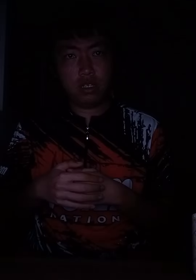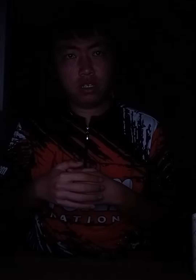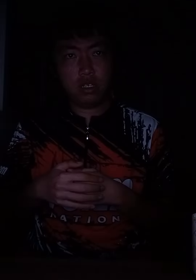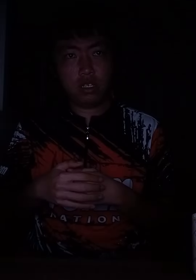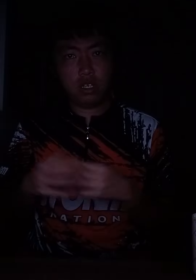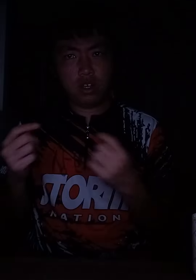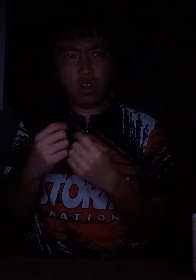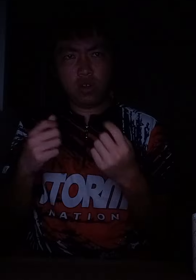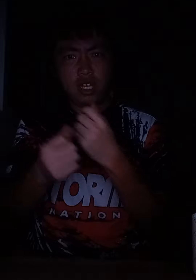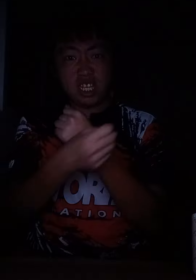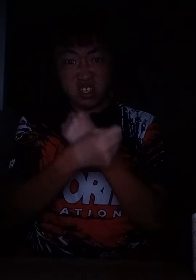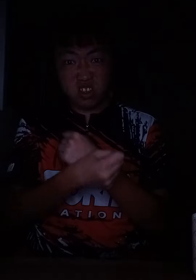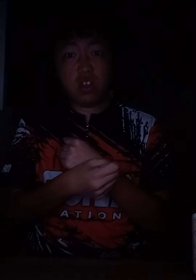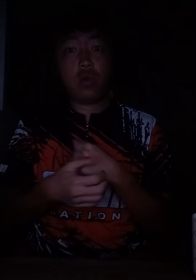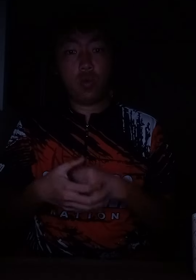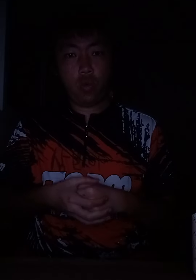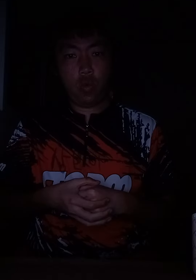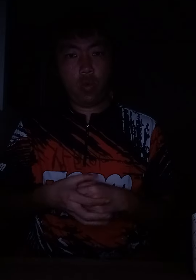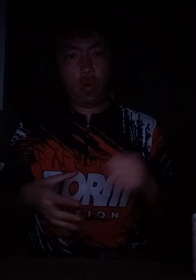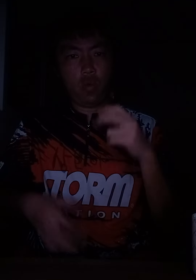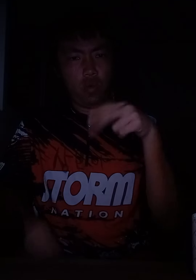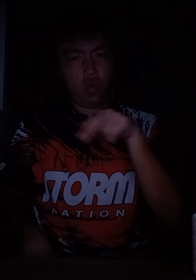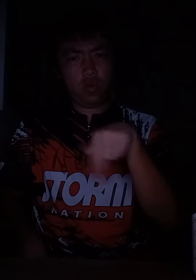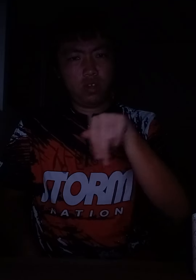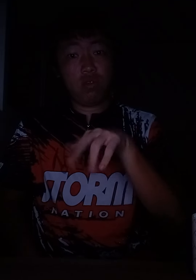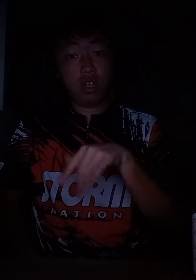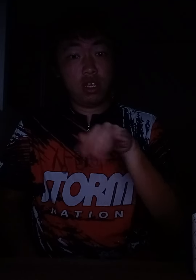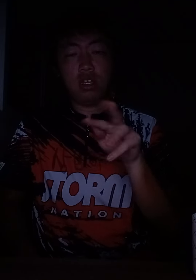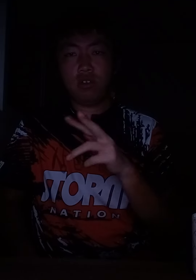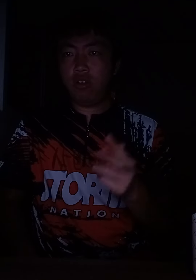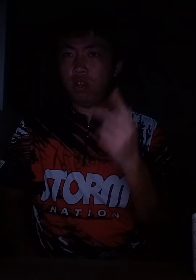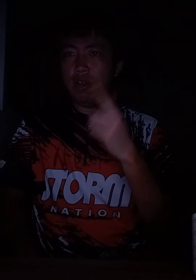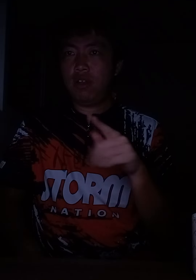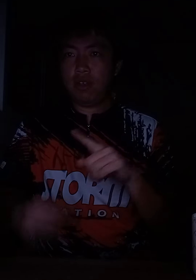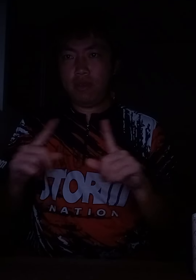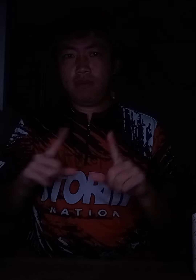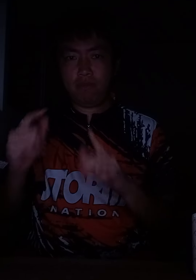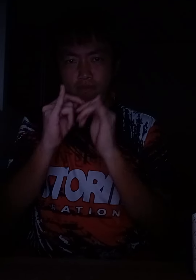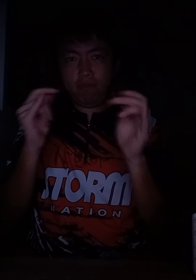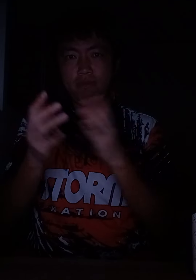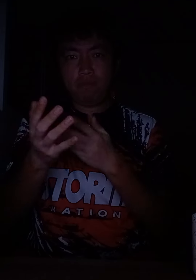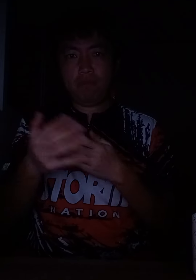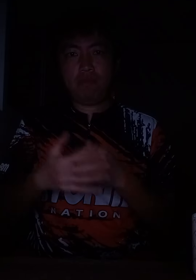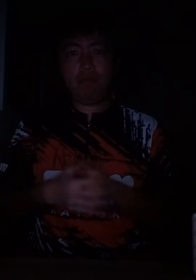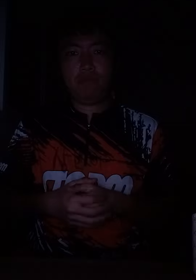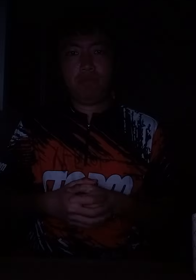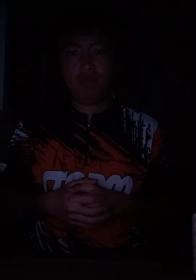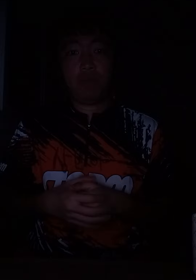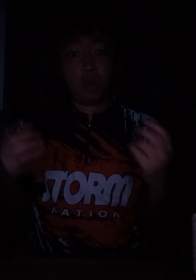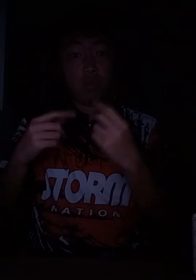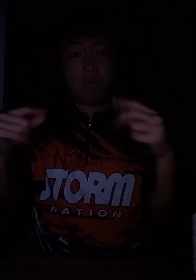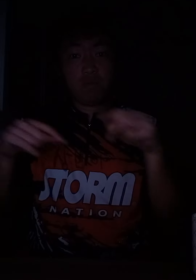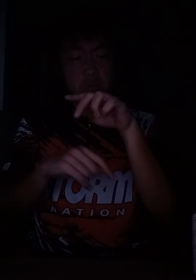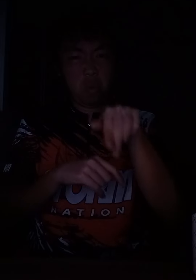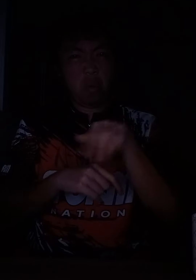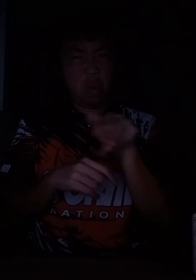결국 현행범으로 체포됐고 경찰은 구속영장 신청을 검토하고 있습니다. 영무원들은 적반하장으로